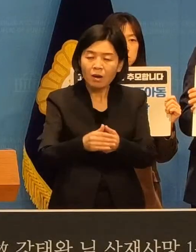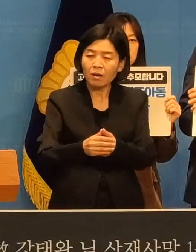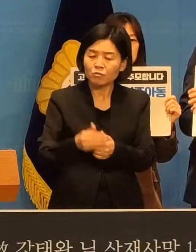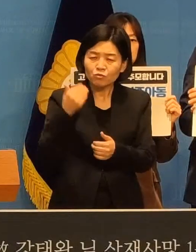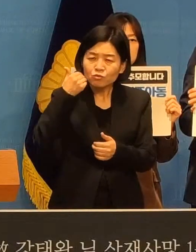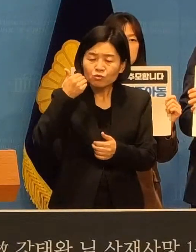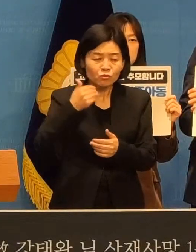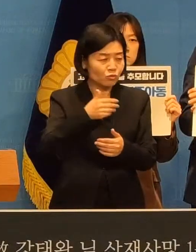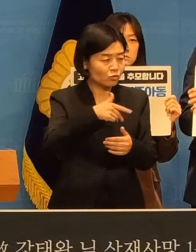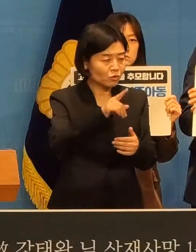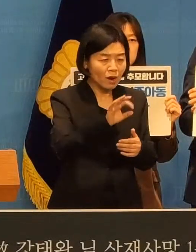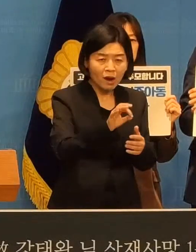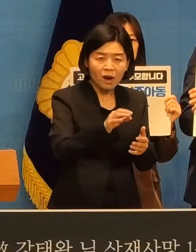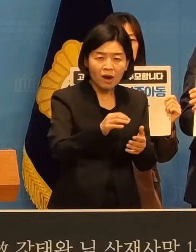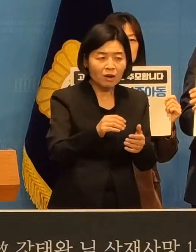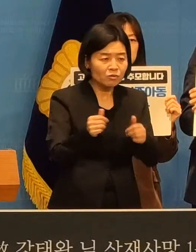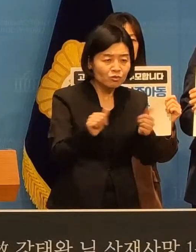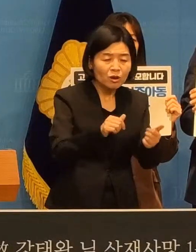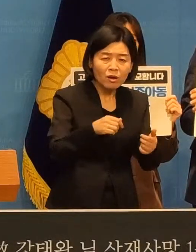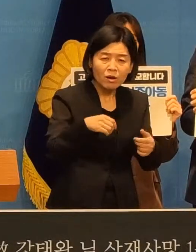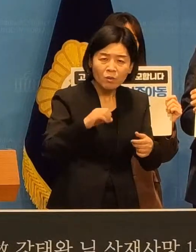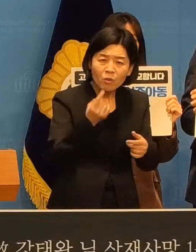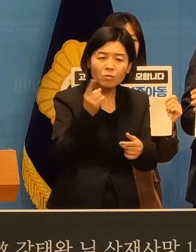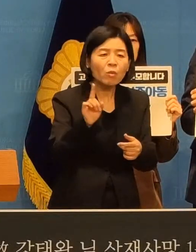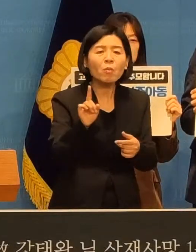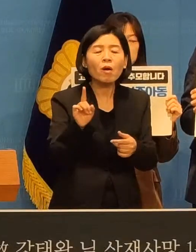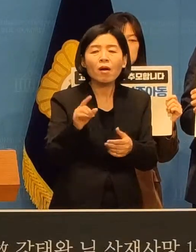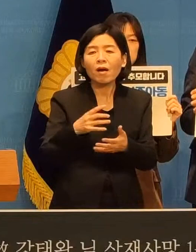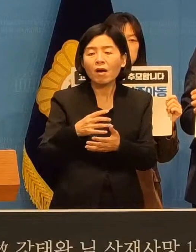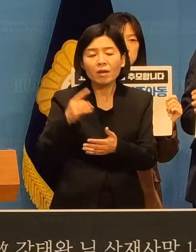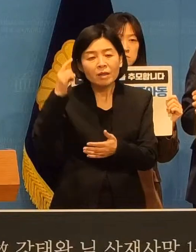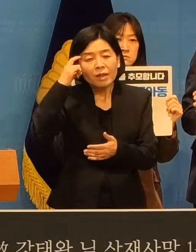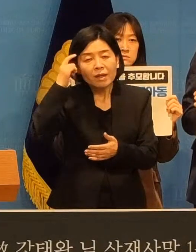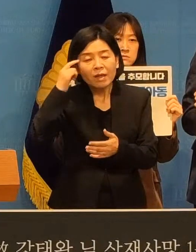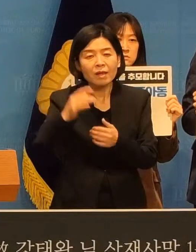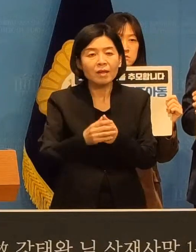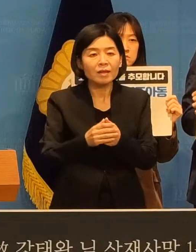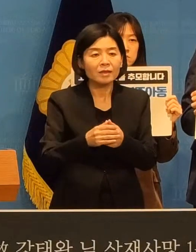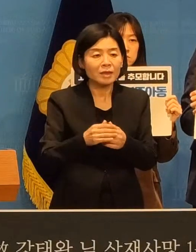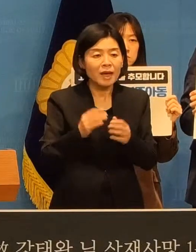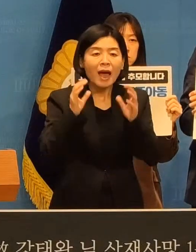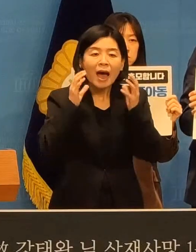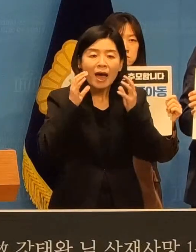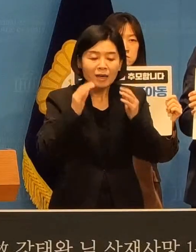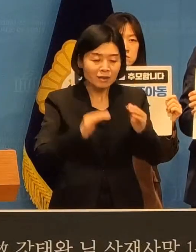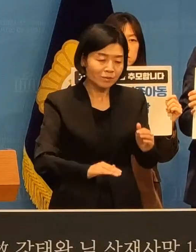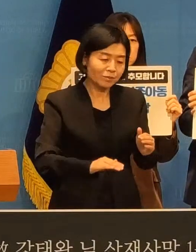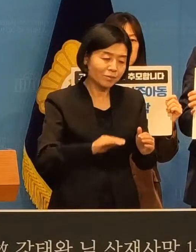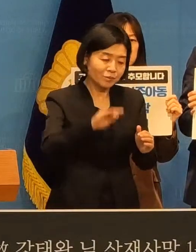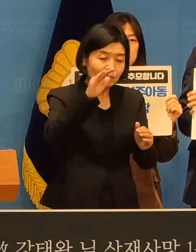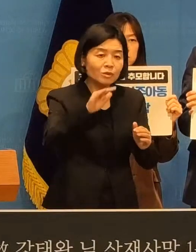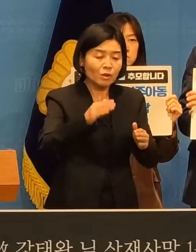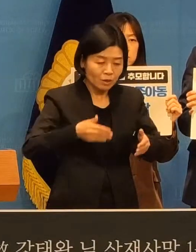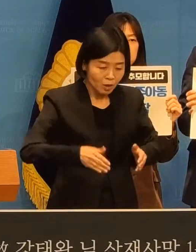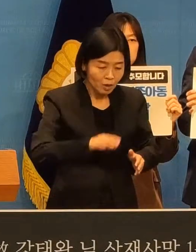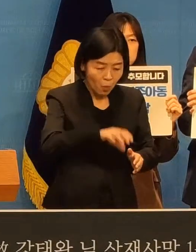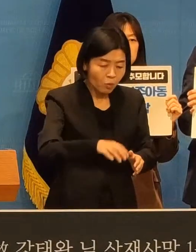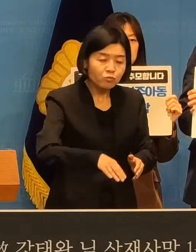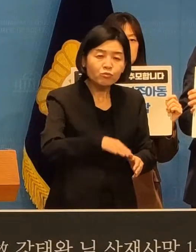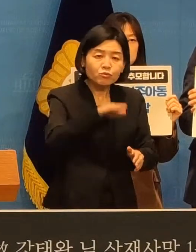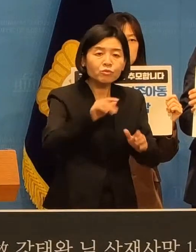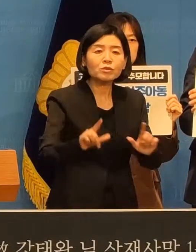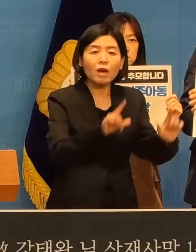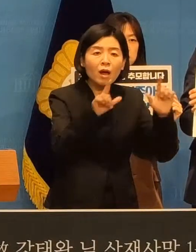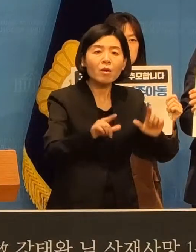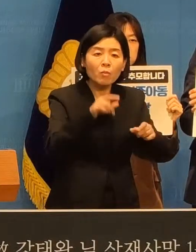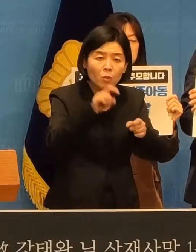강태환님처럼 만들려고 하는 것입니까? 왜 이주아동 청소년 청년들이 나고 자란 한국에서 정착하기 위해 자기가 살던 곳을